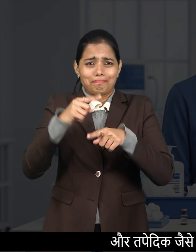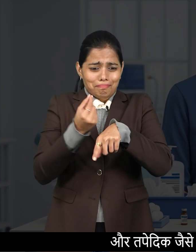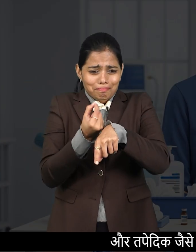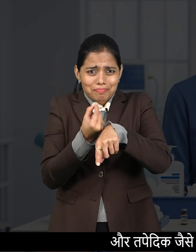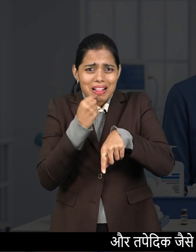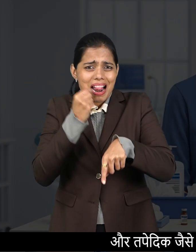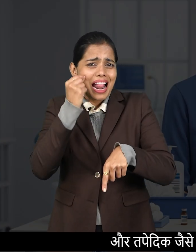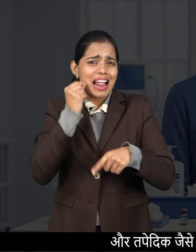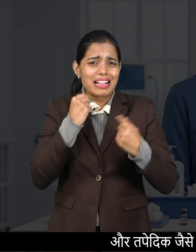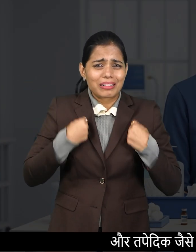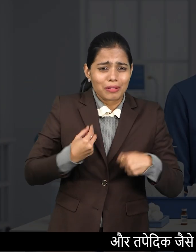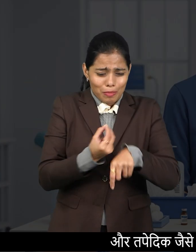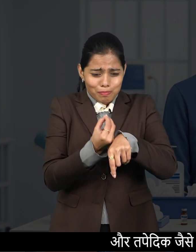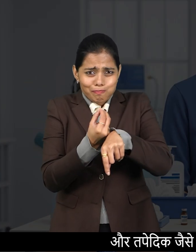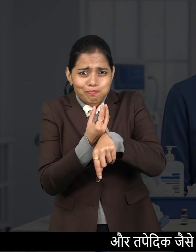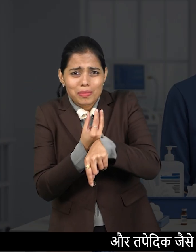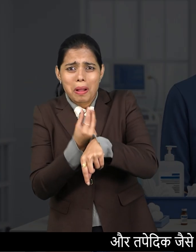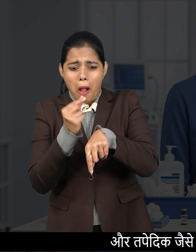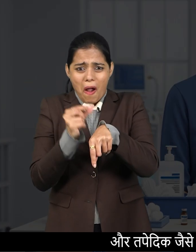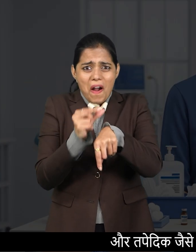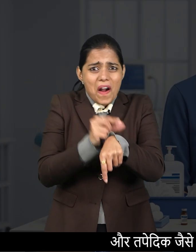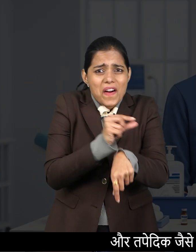कई वायुजनित बीमारियों से बचा सकता है।